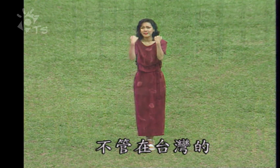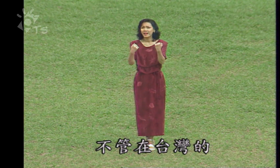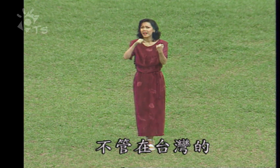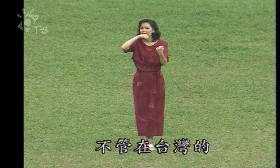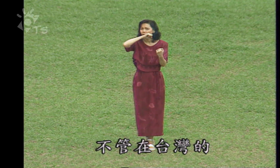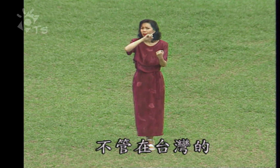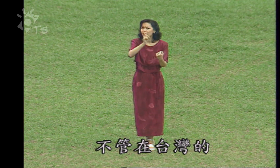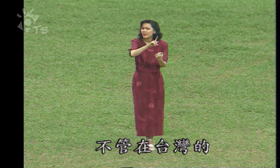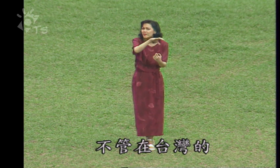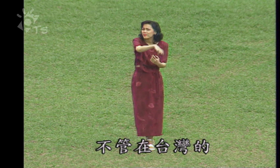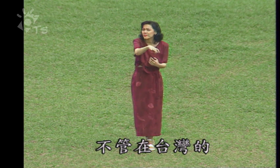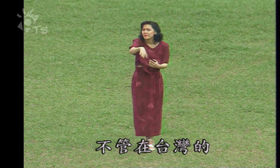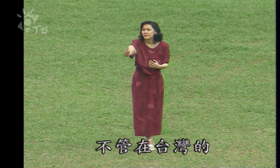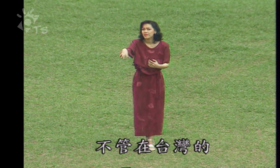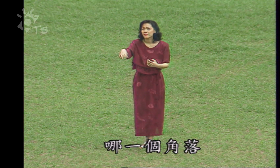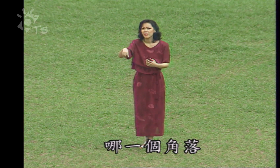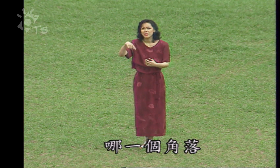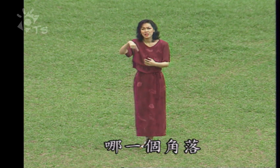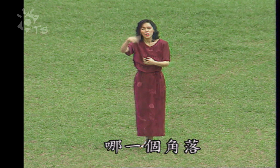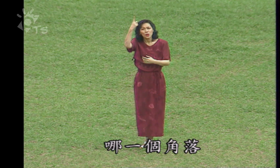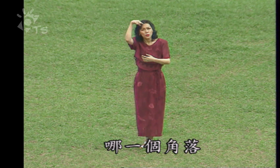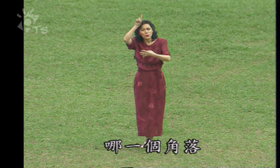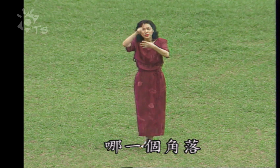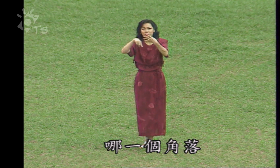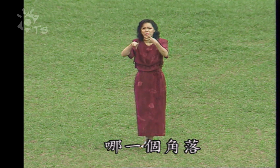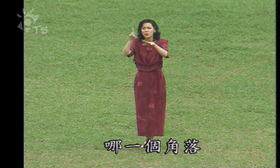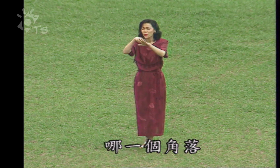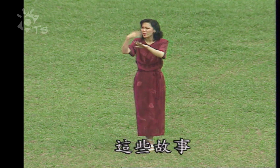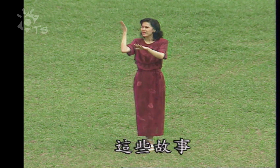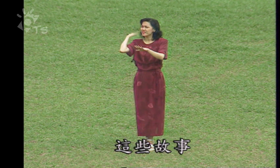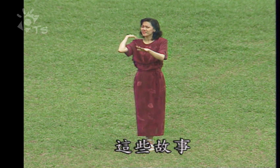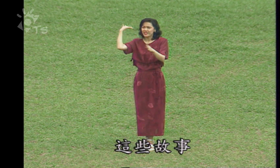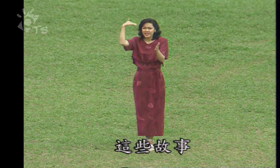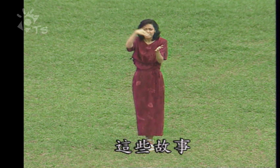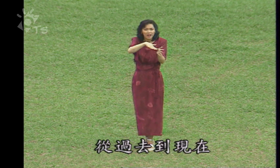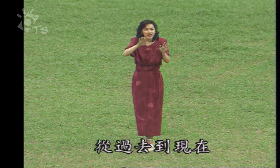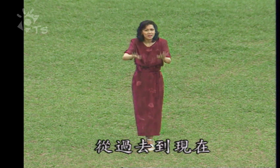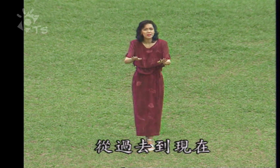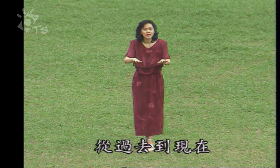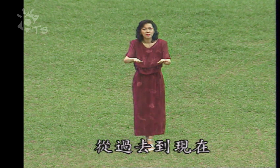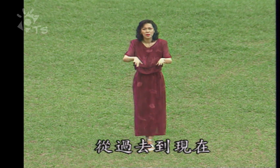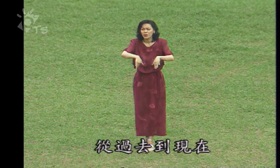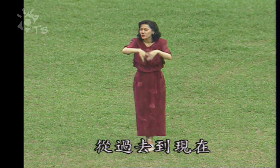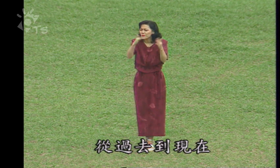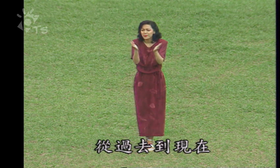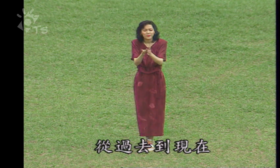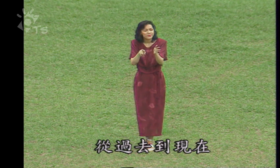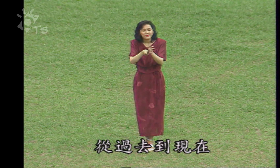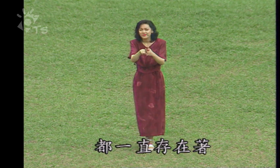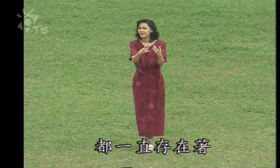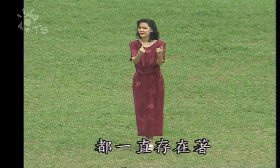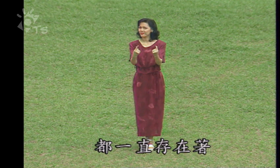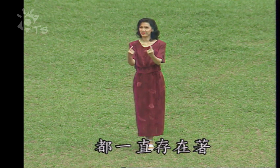不管在台湾的哪一个角落，这些故事从过去到现在都一直存在